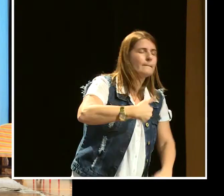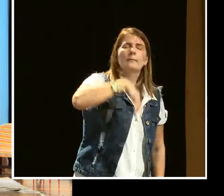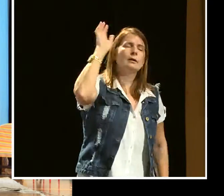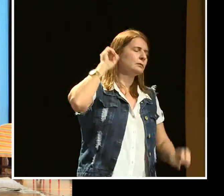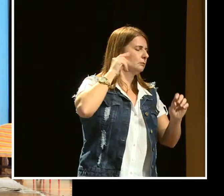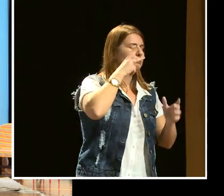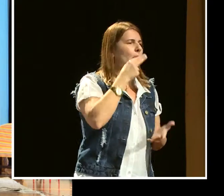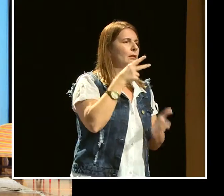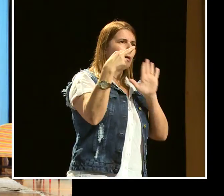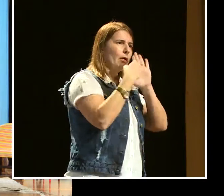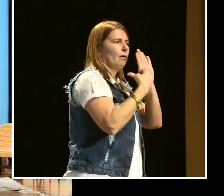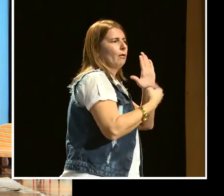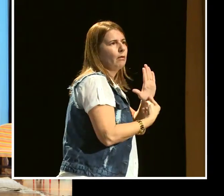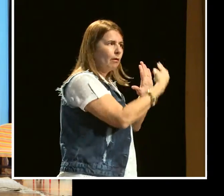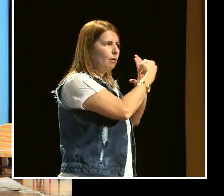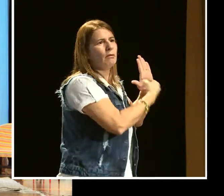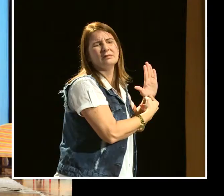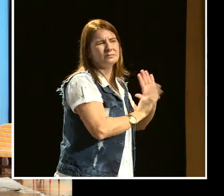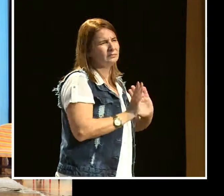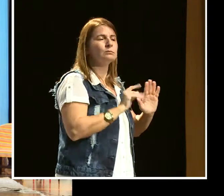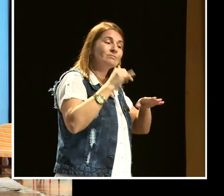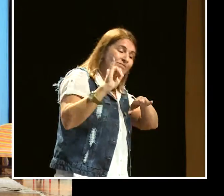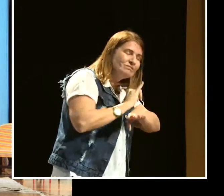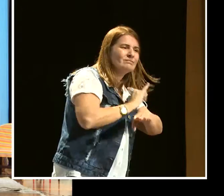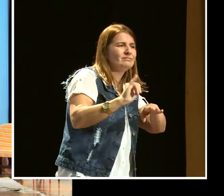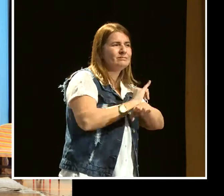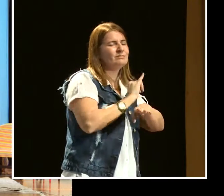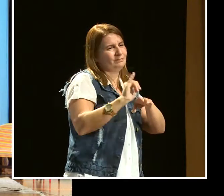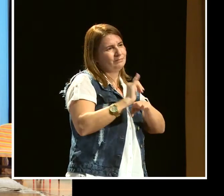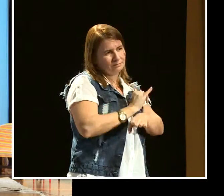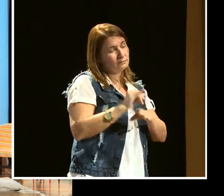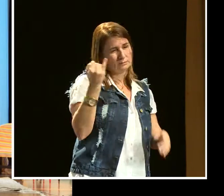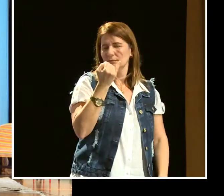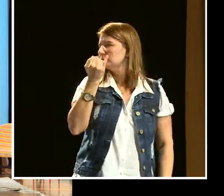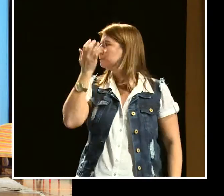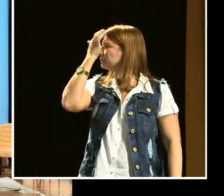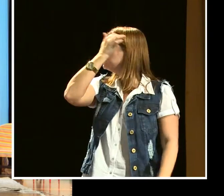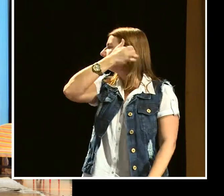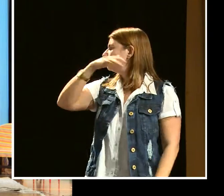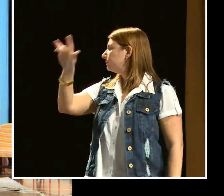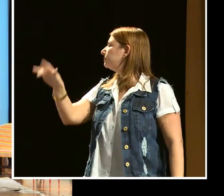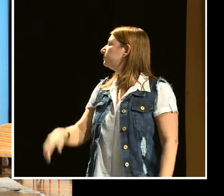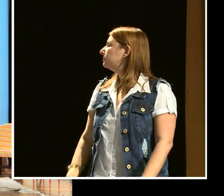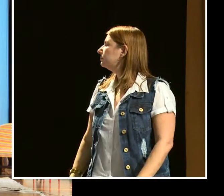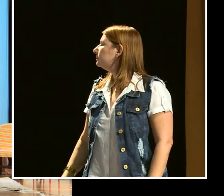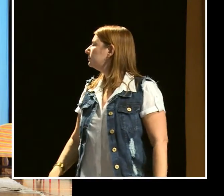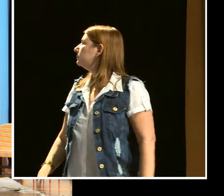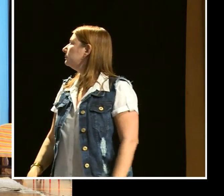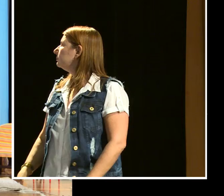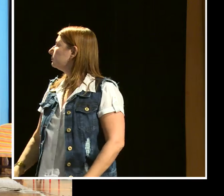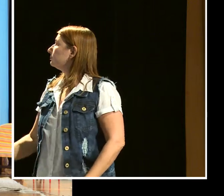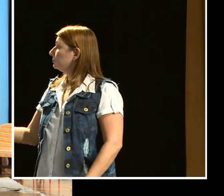na língua portuguesa. Então, é muito importante a gente entender que precisamos de estratégias inovadoras